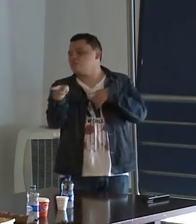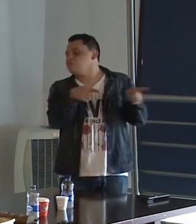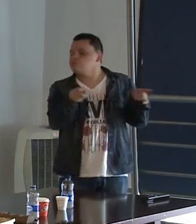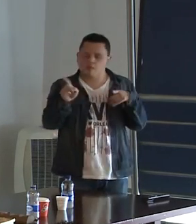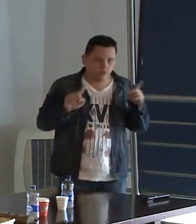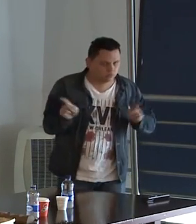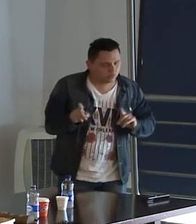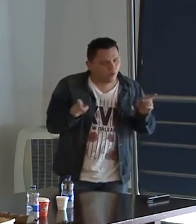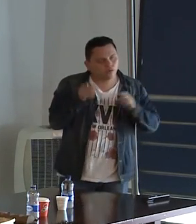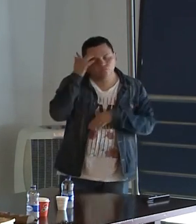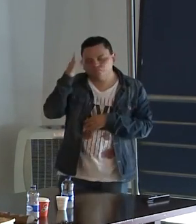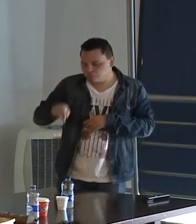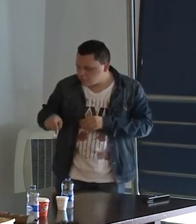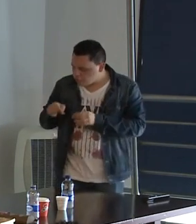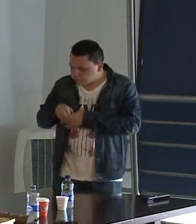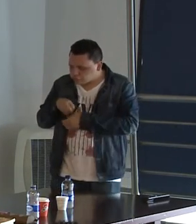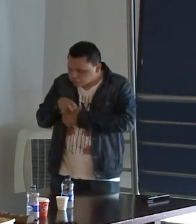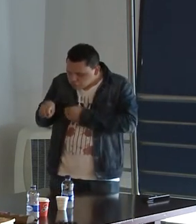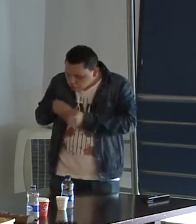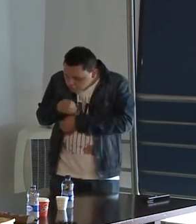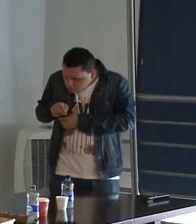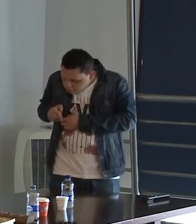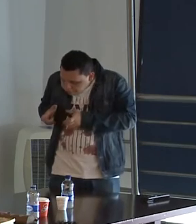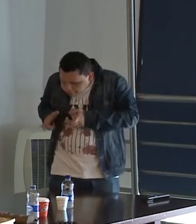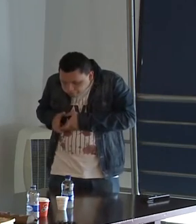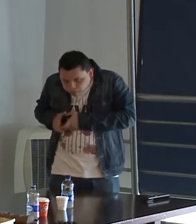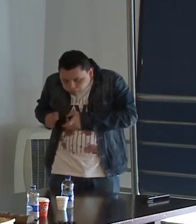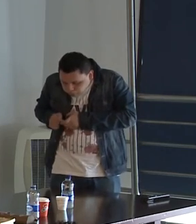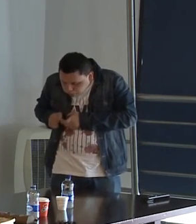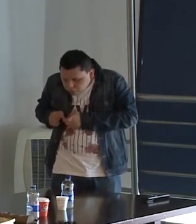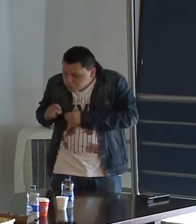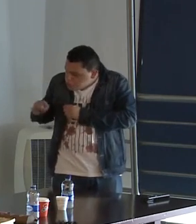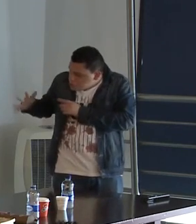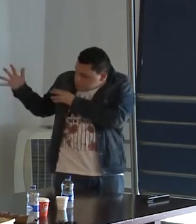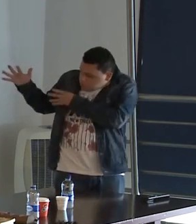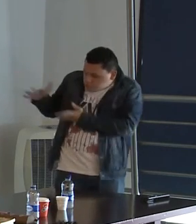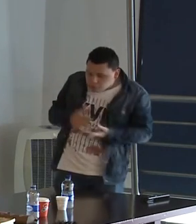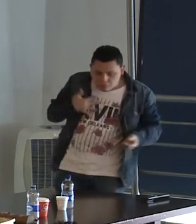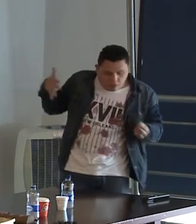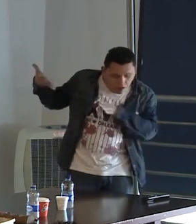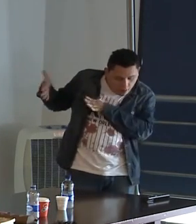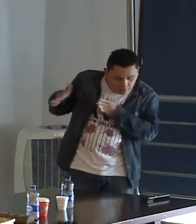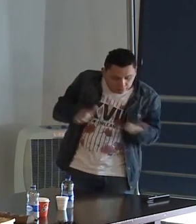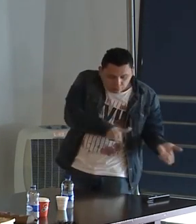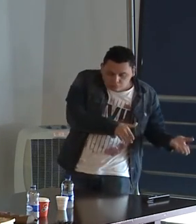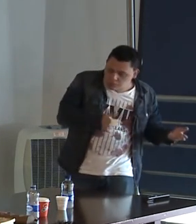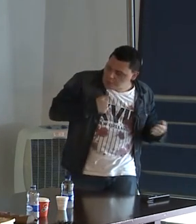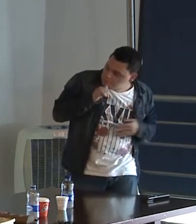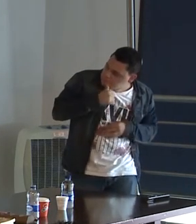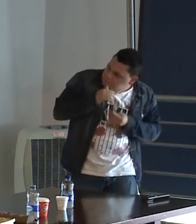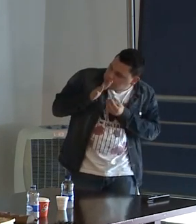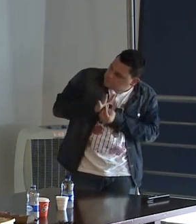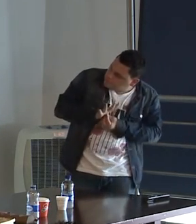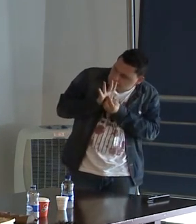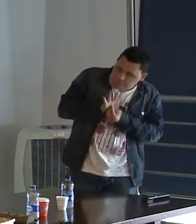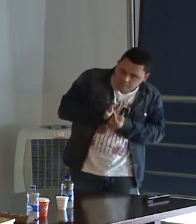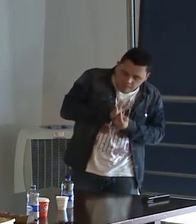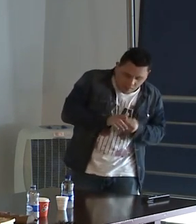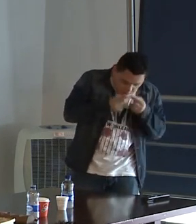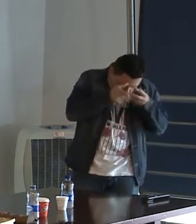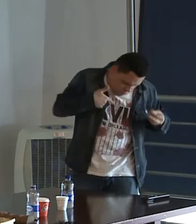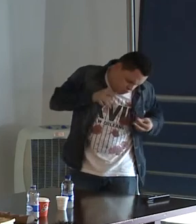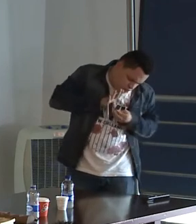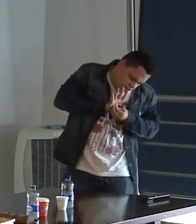porque aquí hay un pueblito que, en medio del holocausto terrible a lo que lo ha sometido el